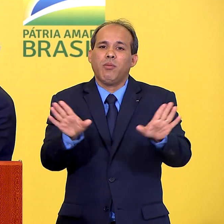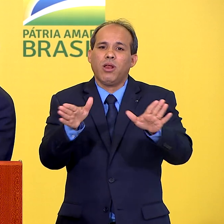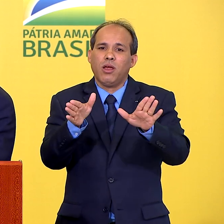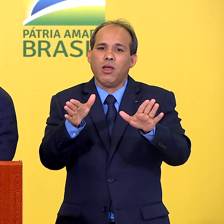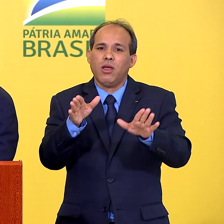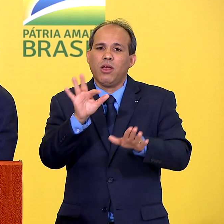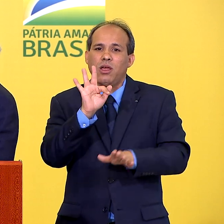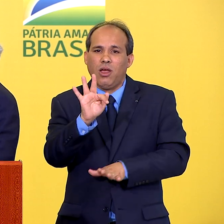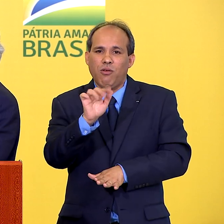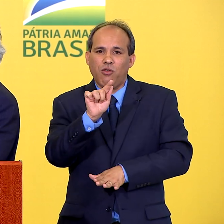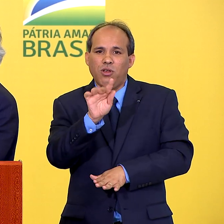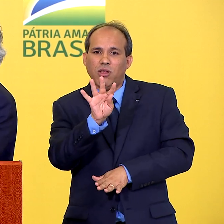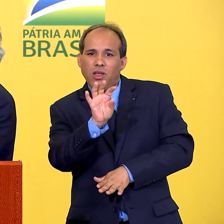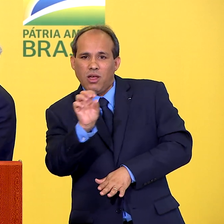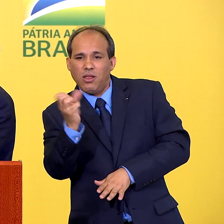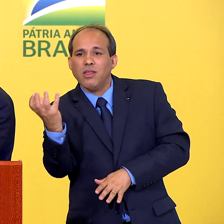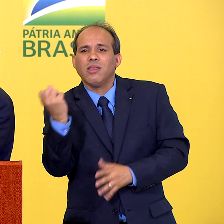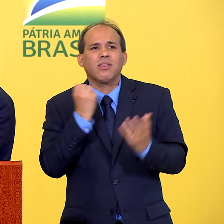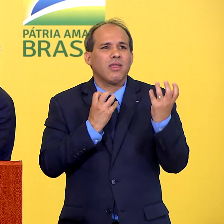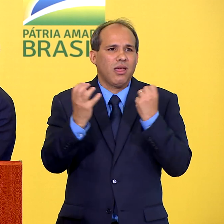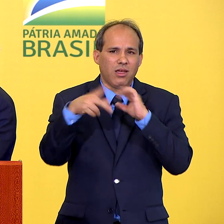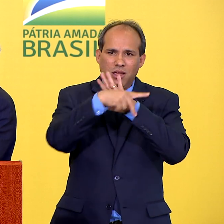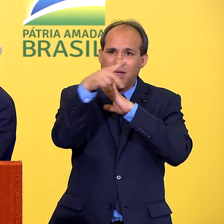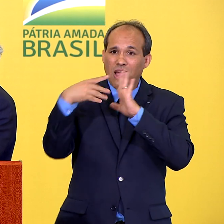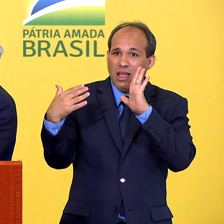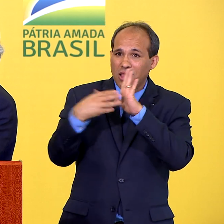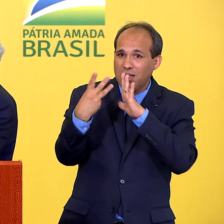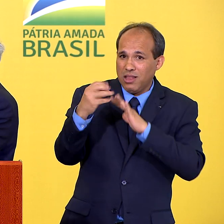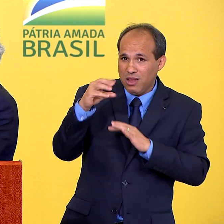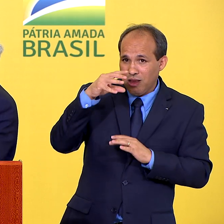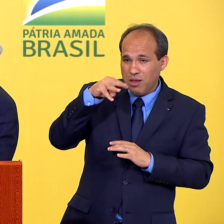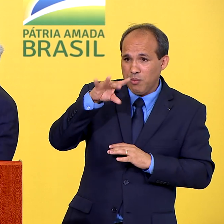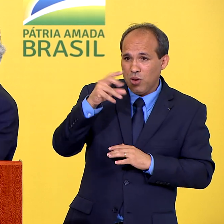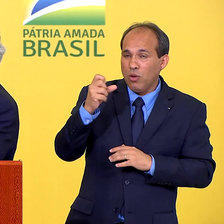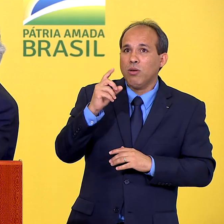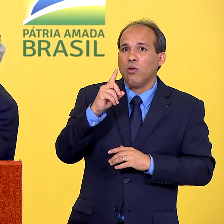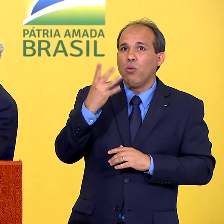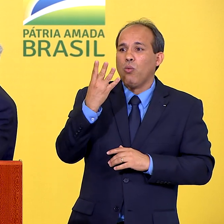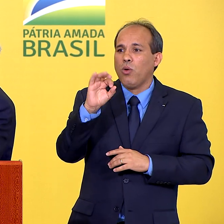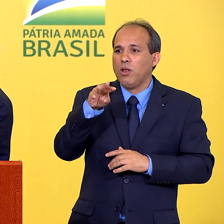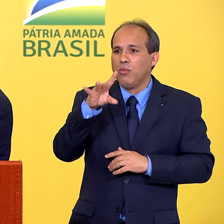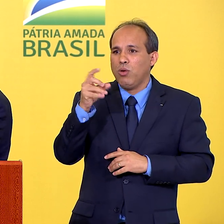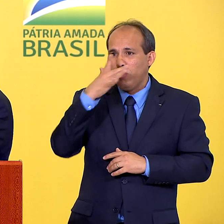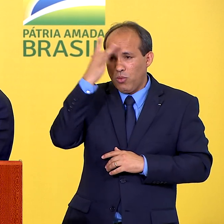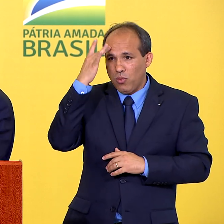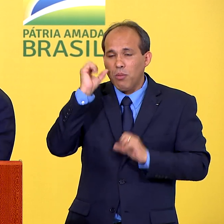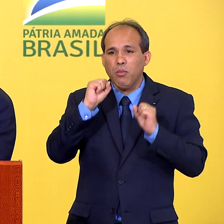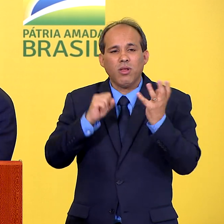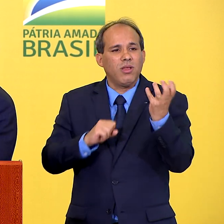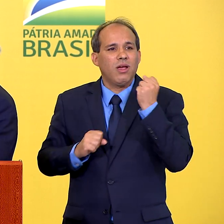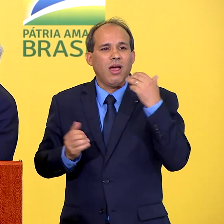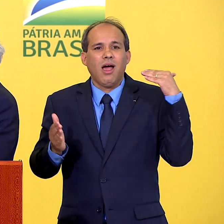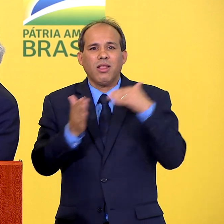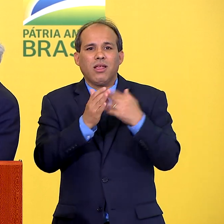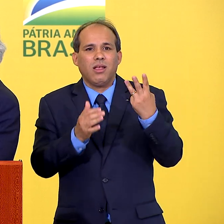do FGTS, que até 30 milhões de brasileiros, de 40 milhões de brasileiros, vão poder sacar até R$ 30 bilhões. A outra